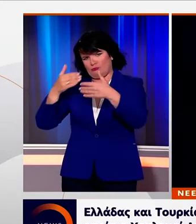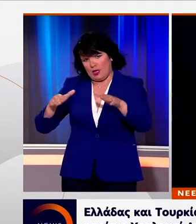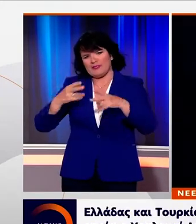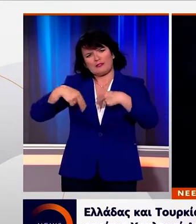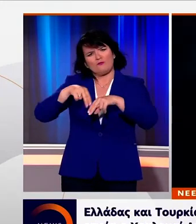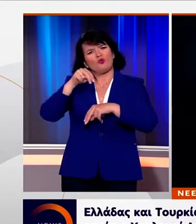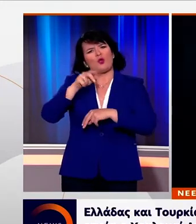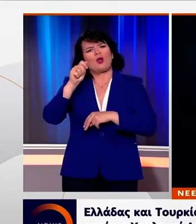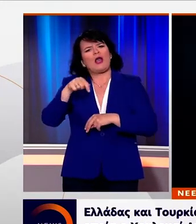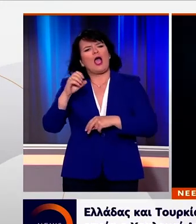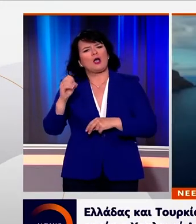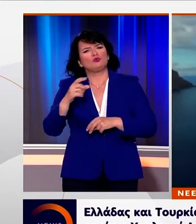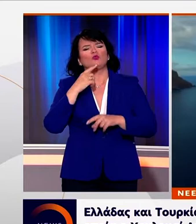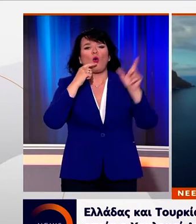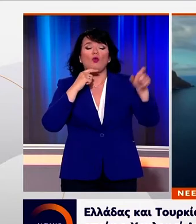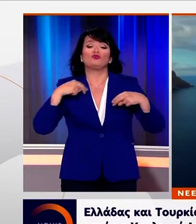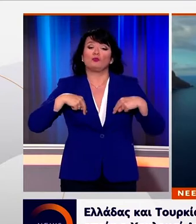Υπότιτλοι AUTHORWAVE